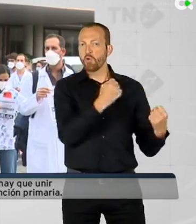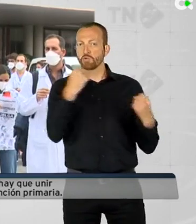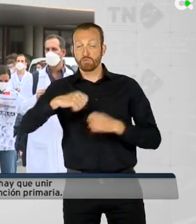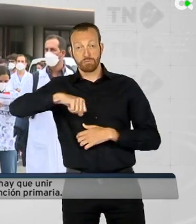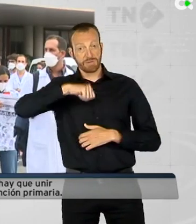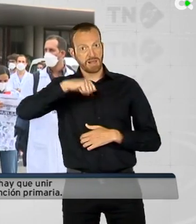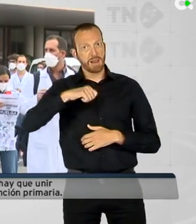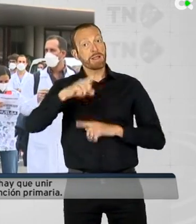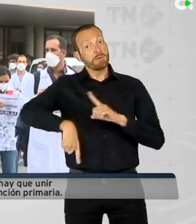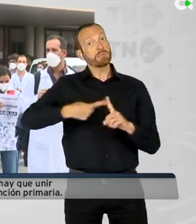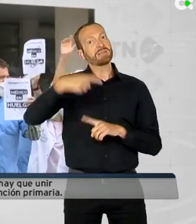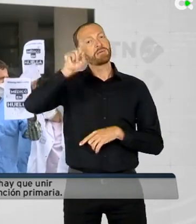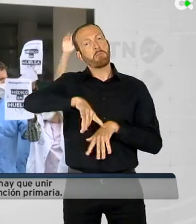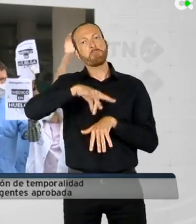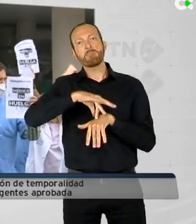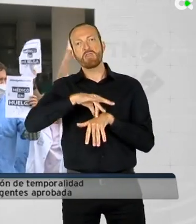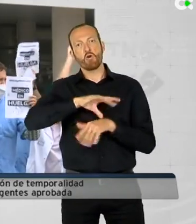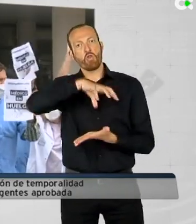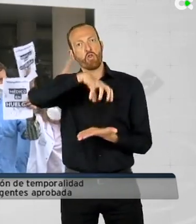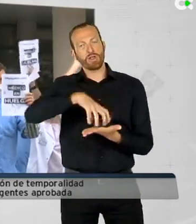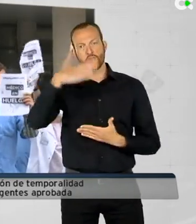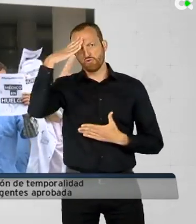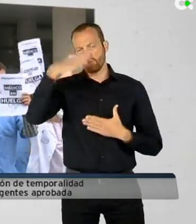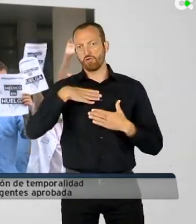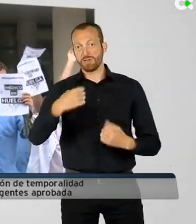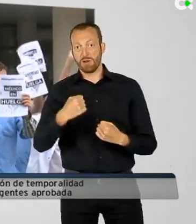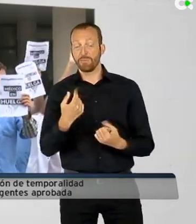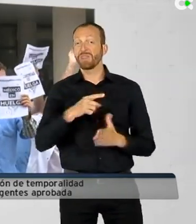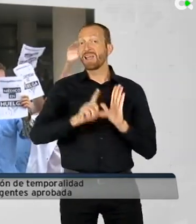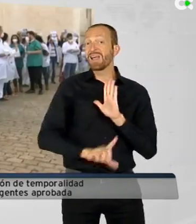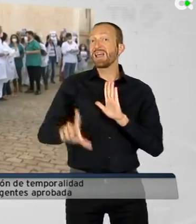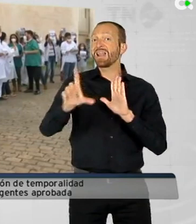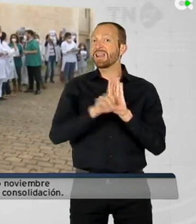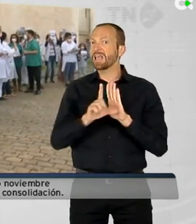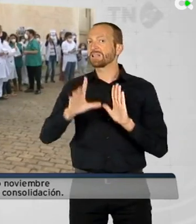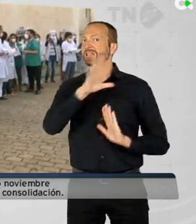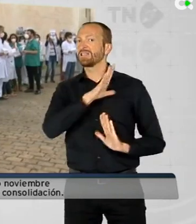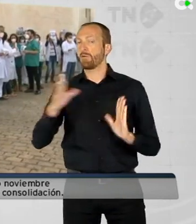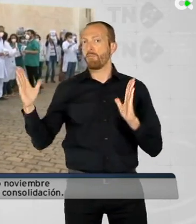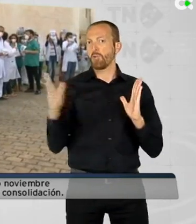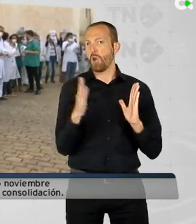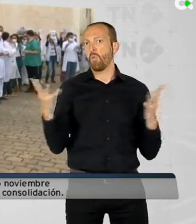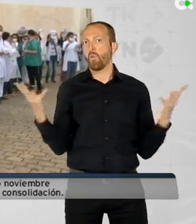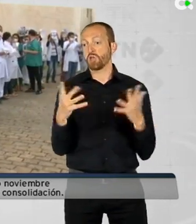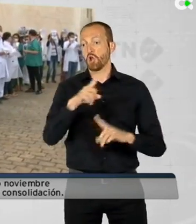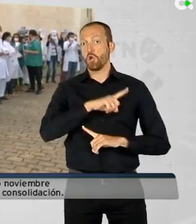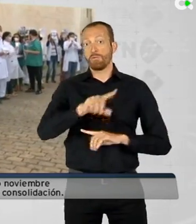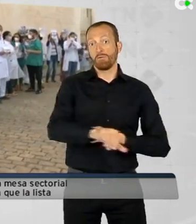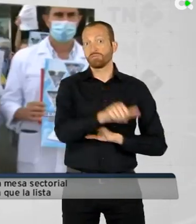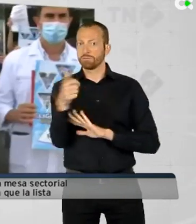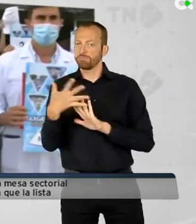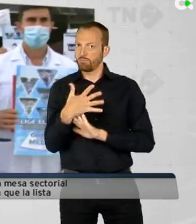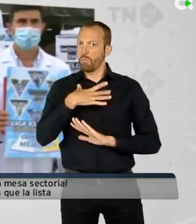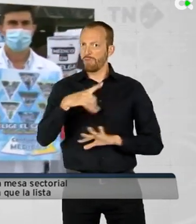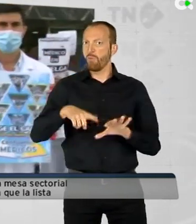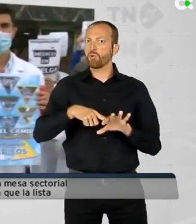los que hay que unir a los de atención primaria. La ley de reducción de temporalidad de medidas urgentes aprobada el pasado noviembre permitirá su consolidación, pero